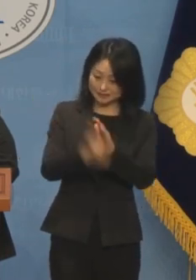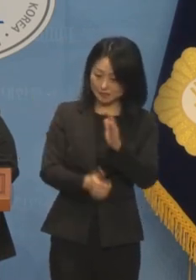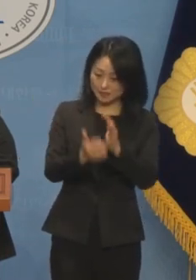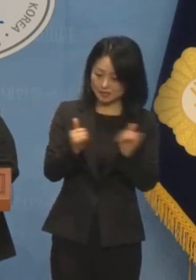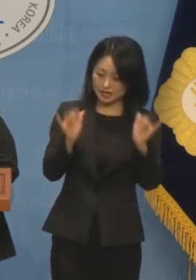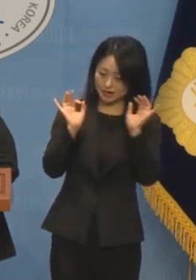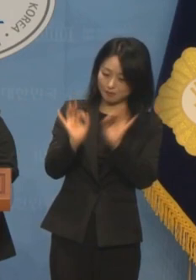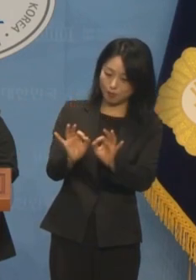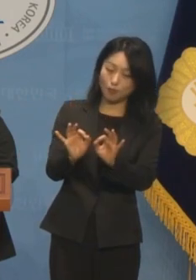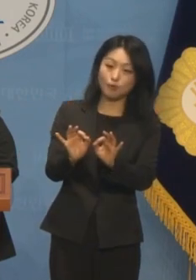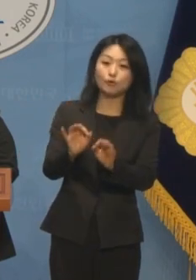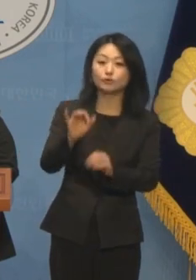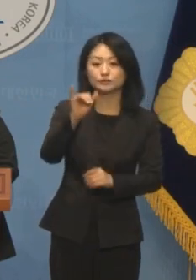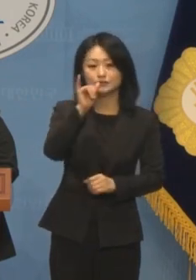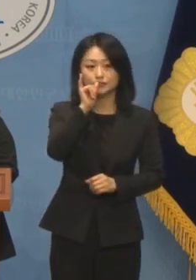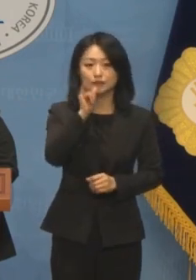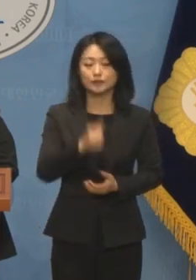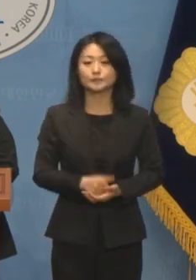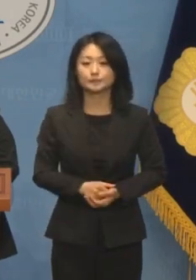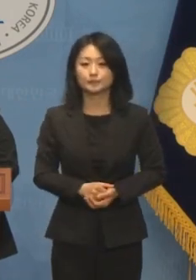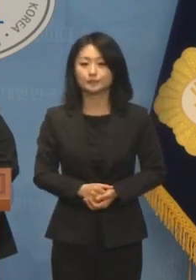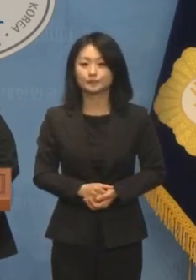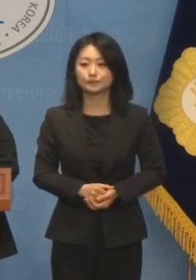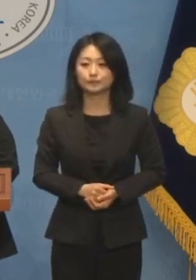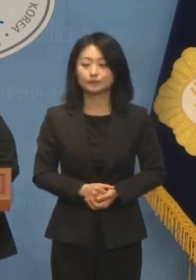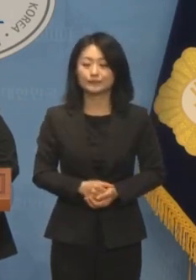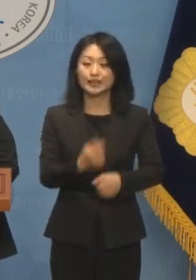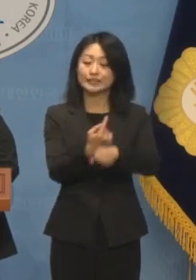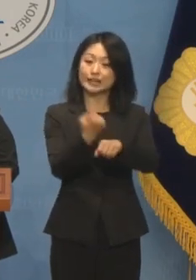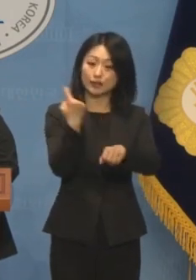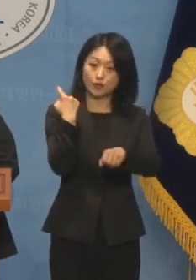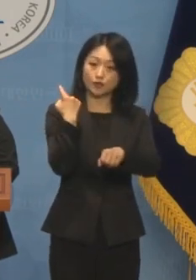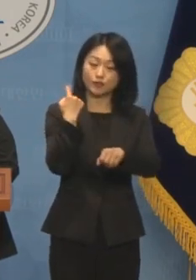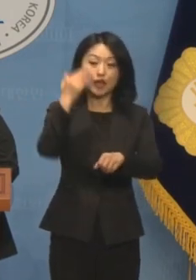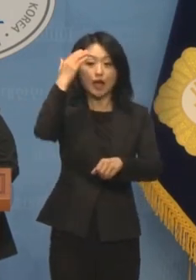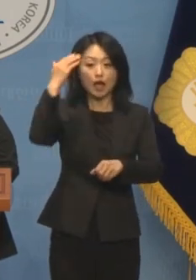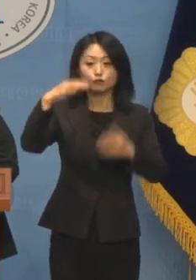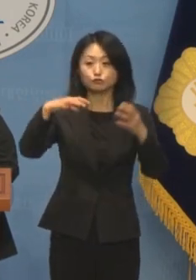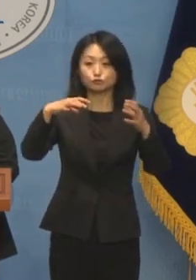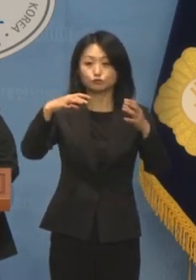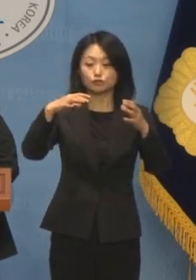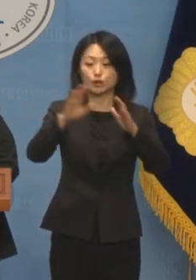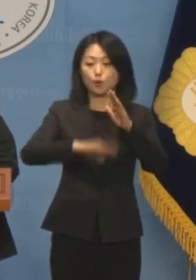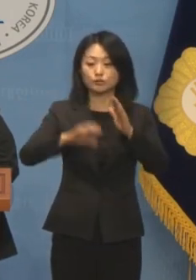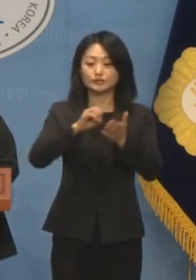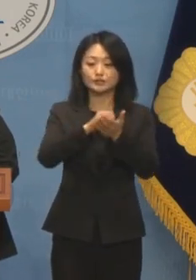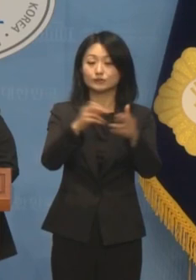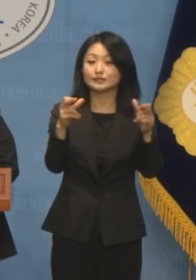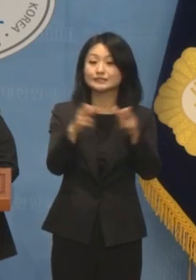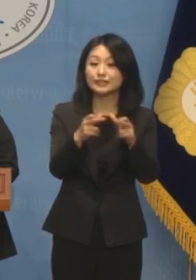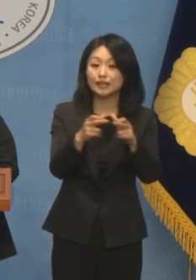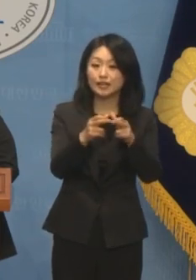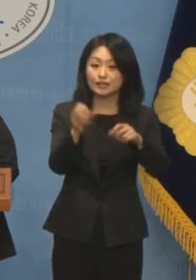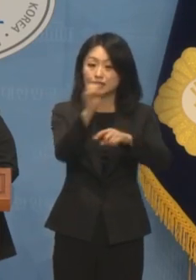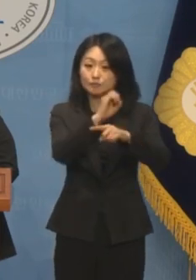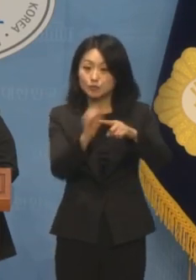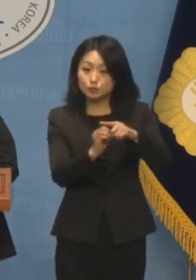바라볼 가능성도 있습니다. 작년 기준 우리나라의 공식 등록 장애인